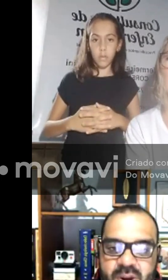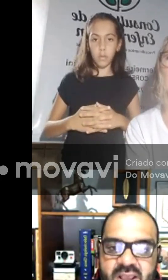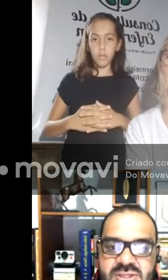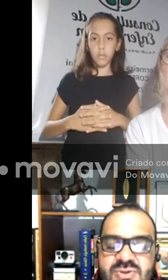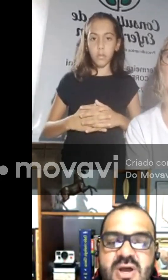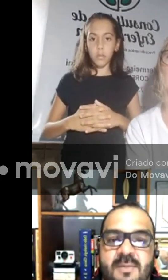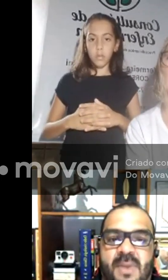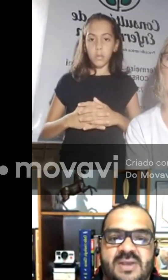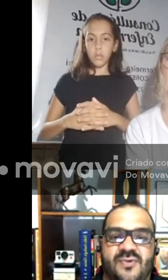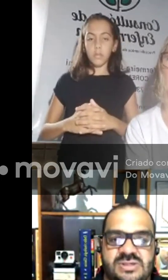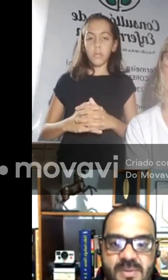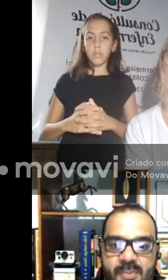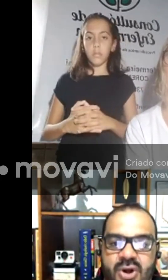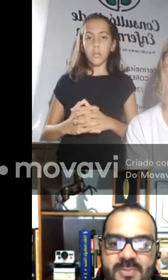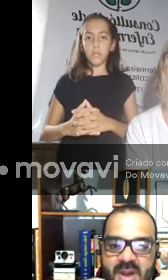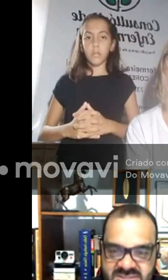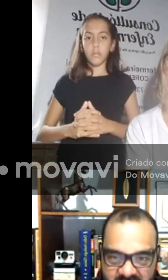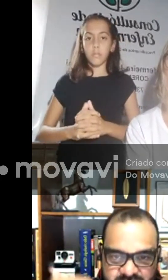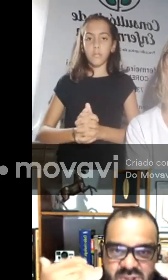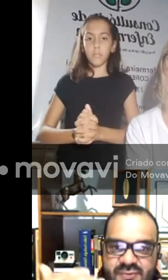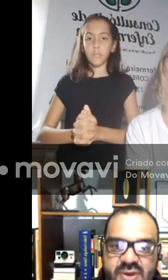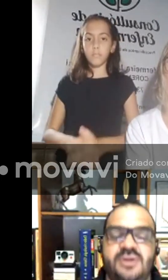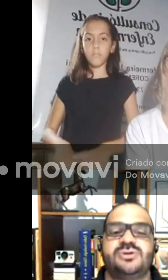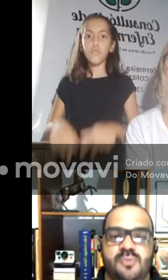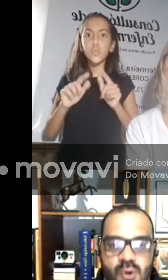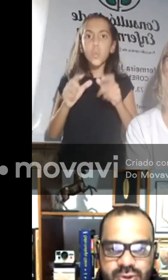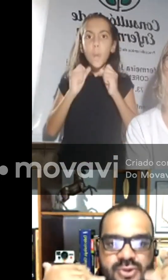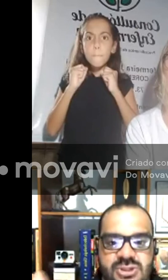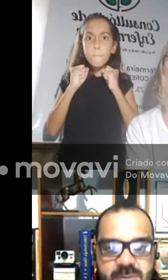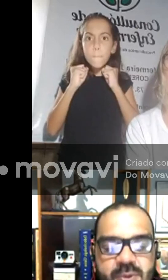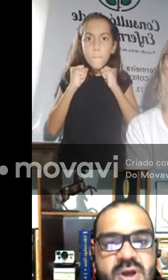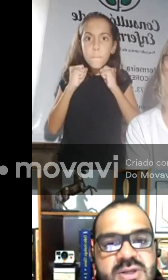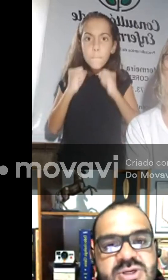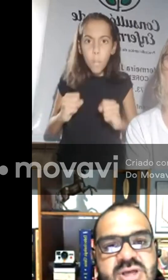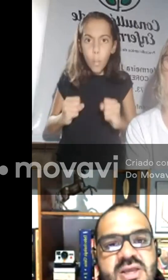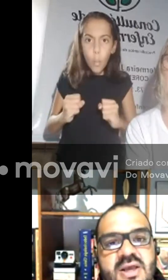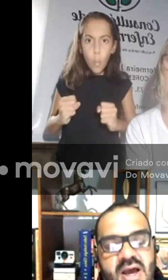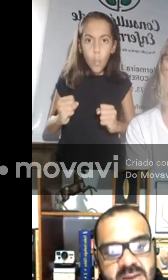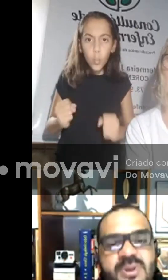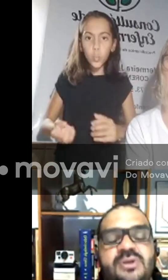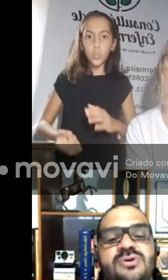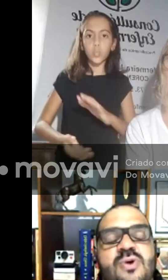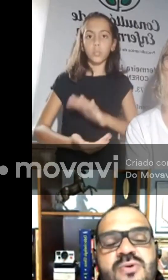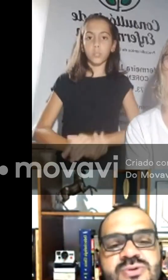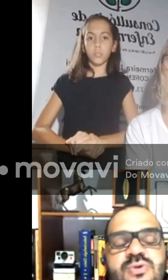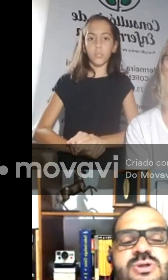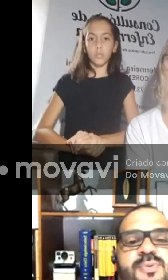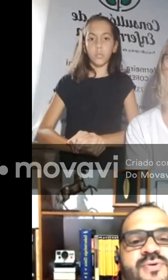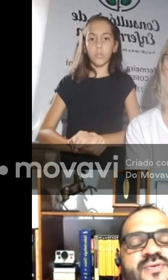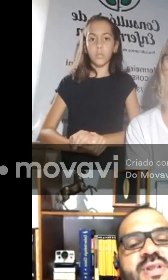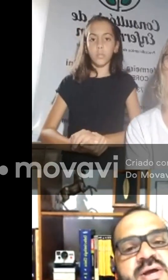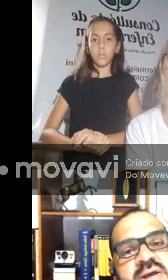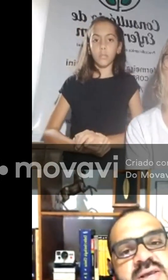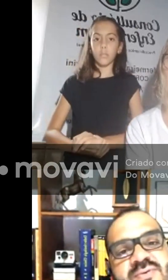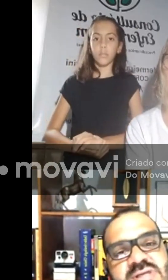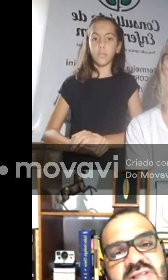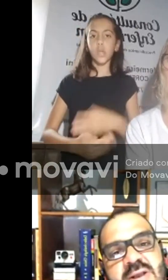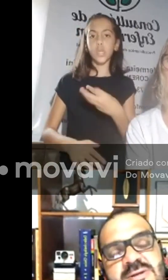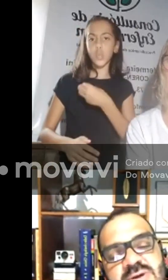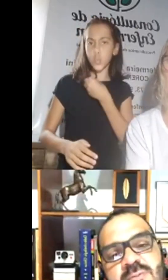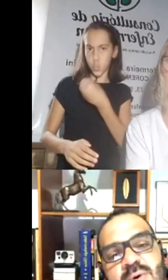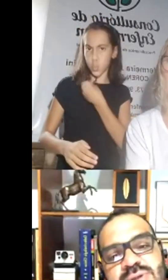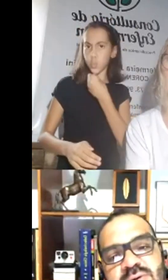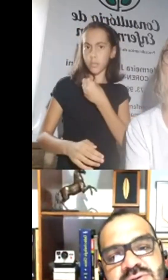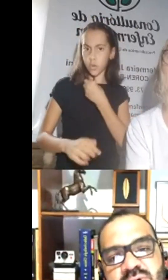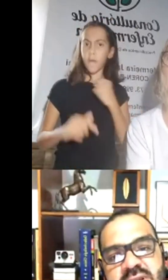marcado para isso, mas você pode passar aos seus filhos um outro tipo de gene, a dependendo do seu tipo de vida que você tem.